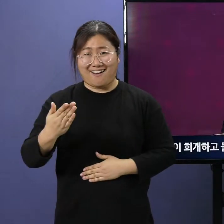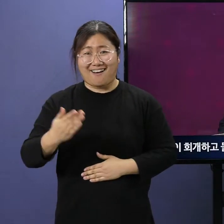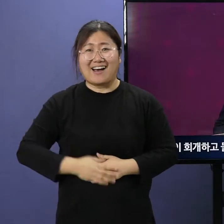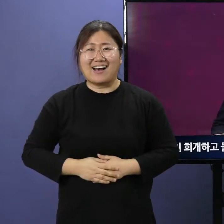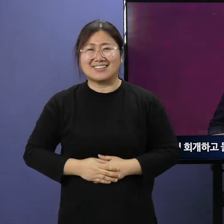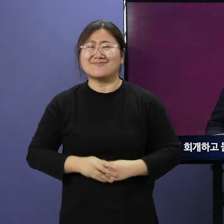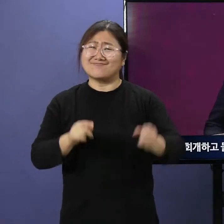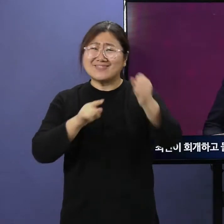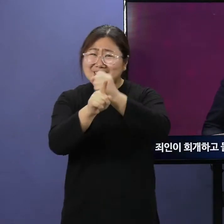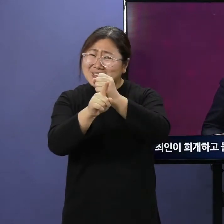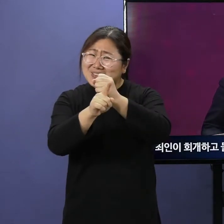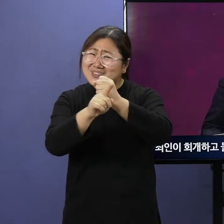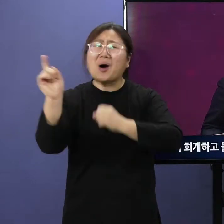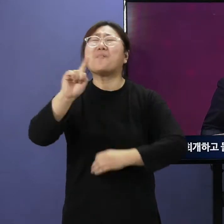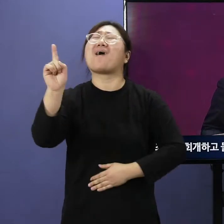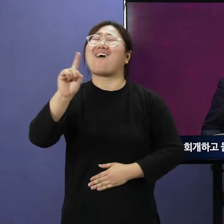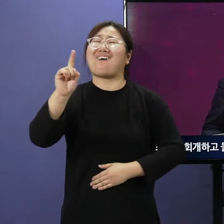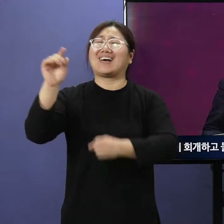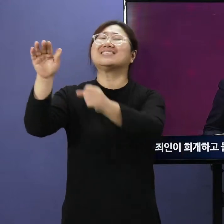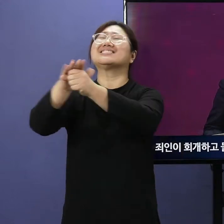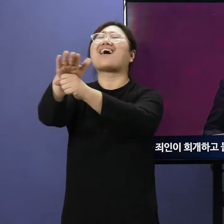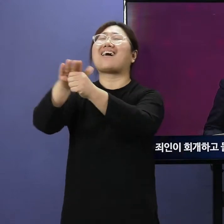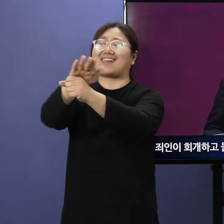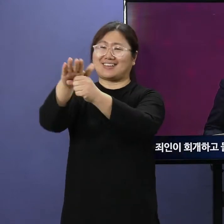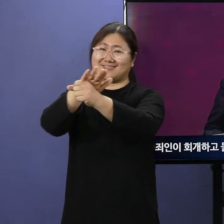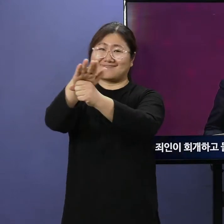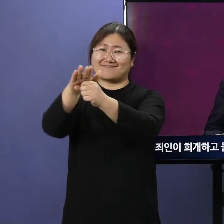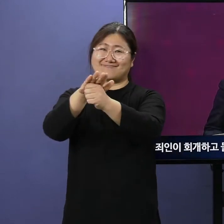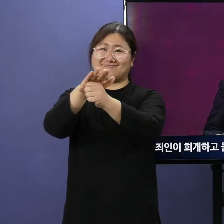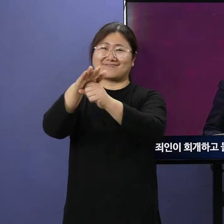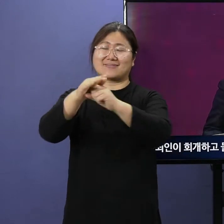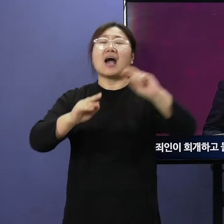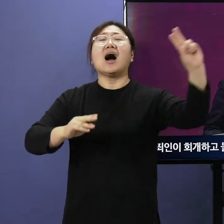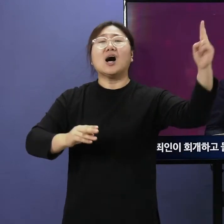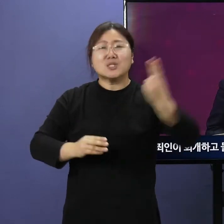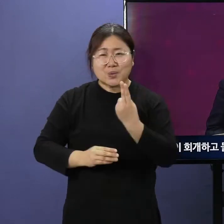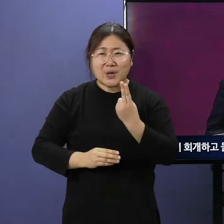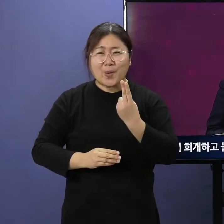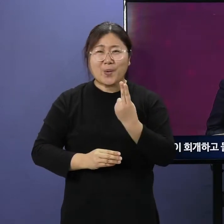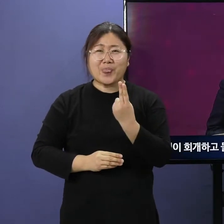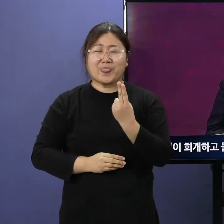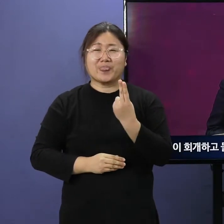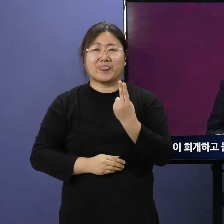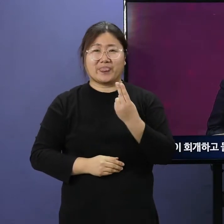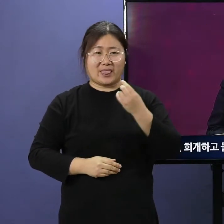돌아온 탕자의 주제는 분명하고 확실합니다. 사랑.